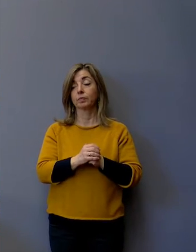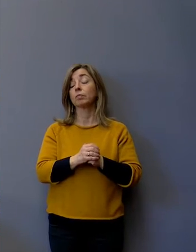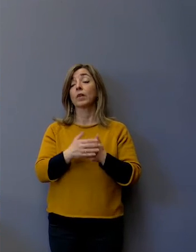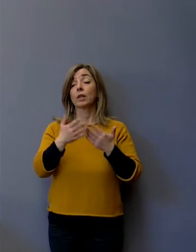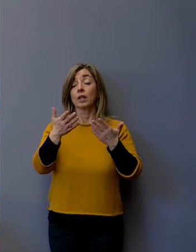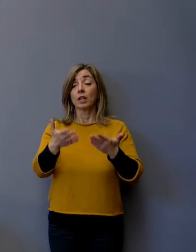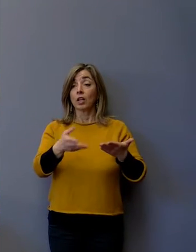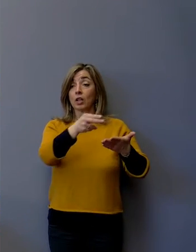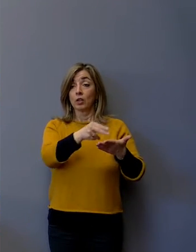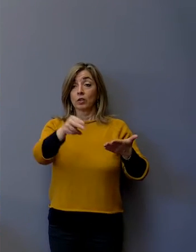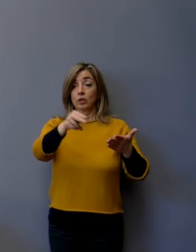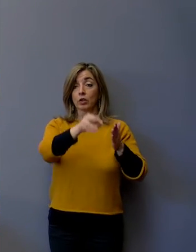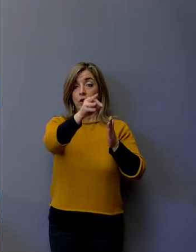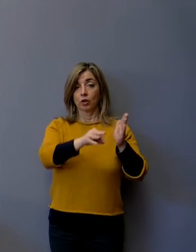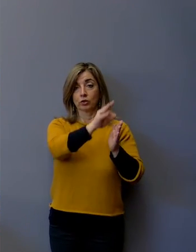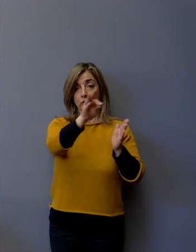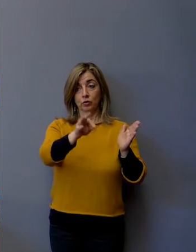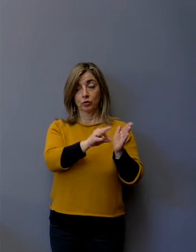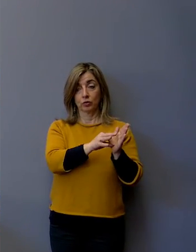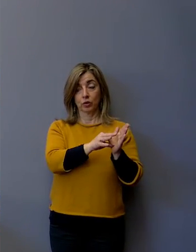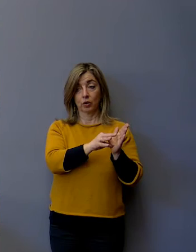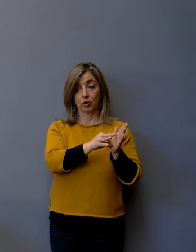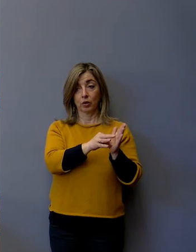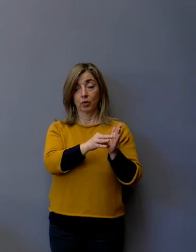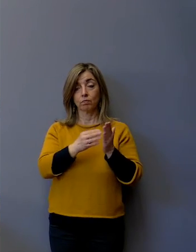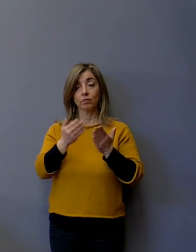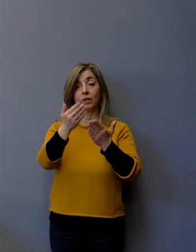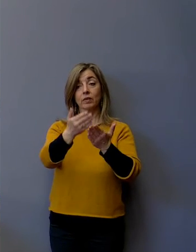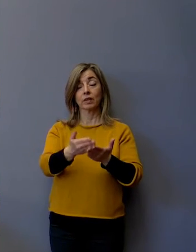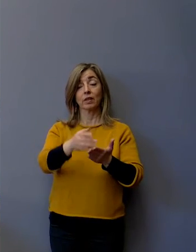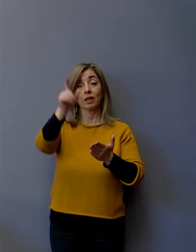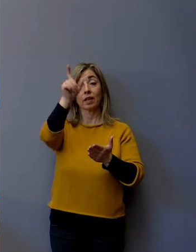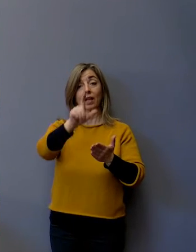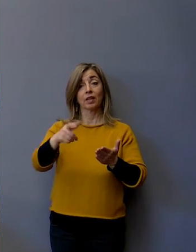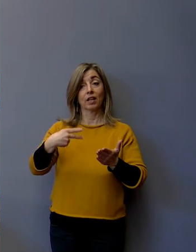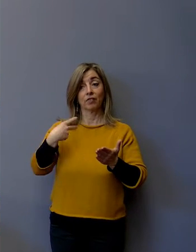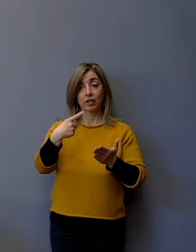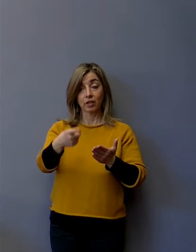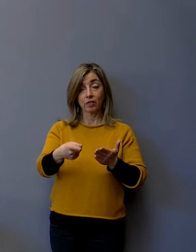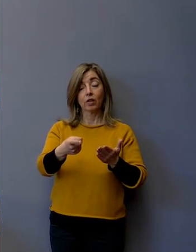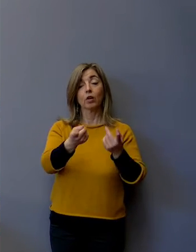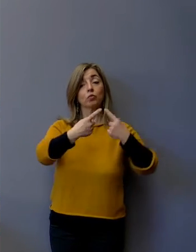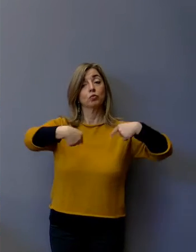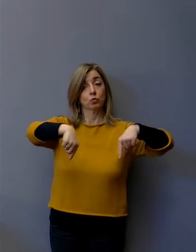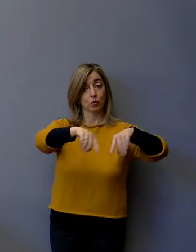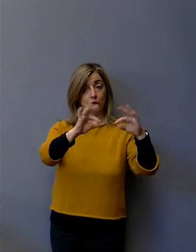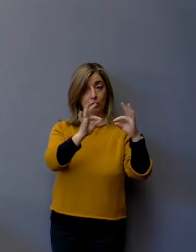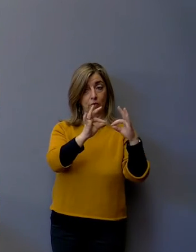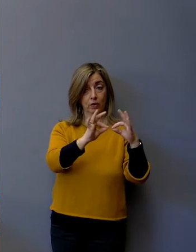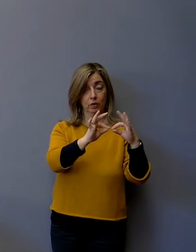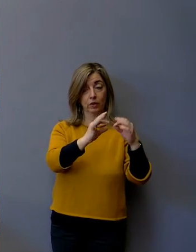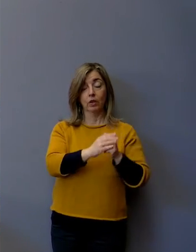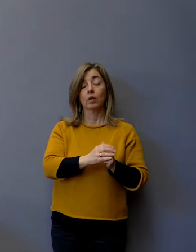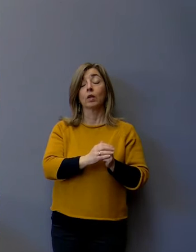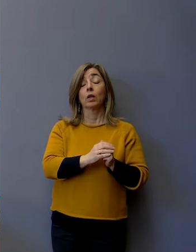votazione gli ordini del giorno presentati da italia viva con parere favorevole della giunta dal